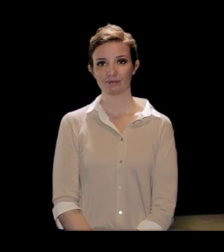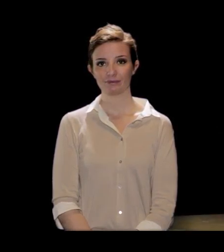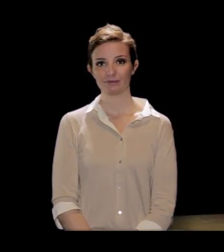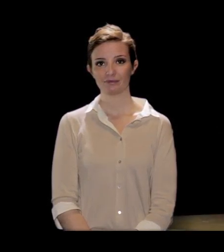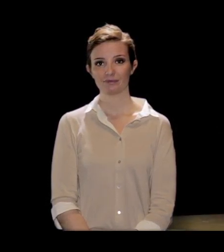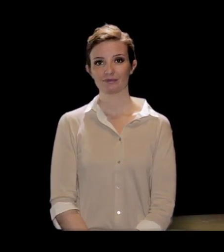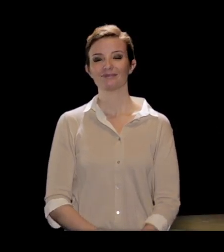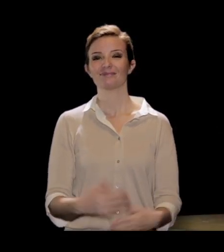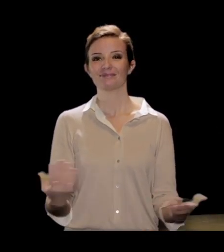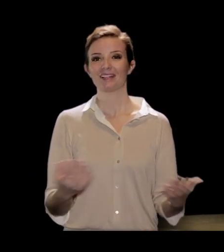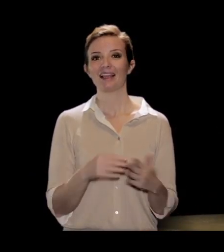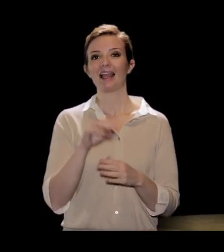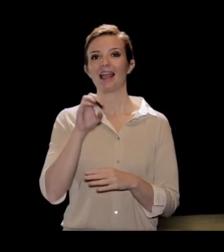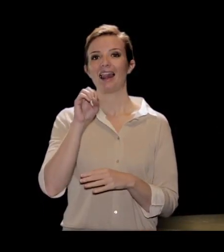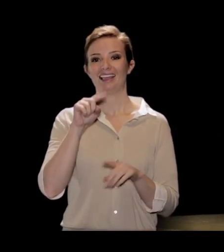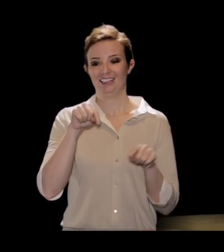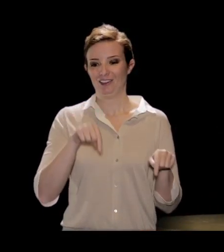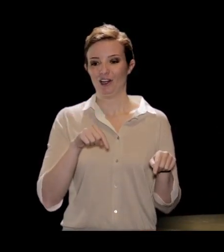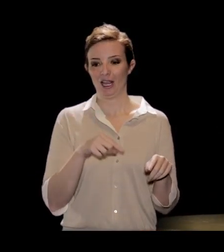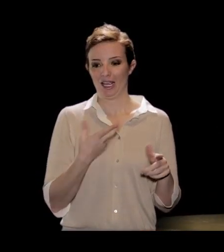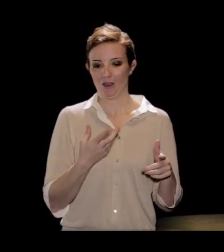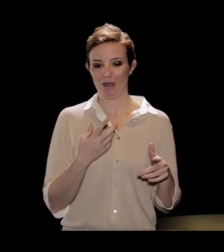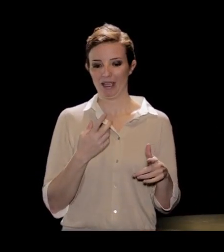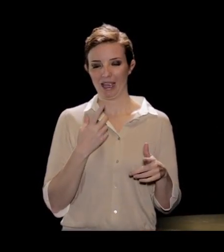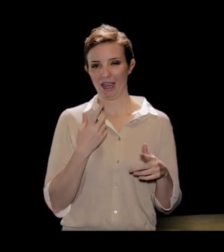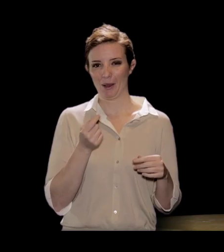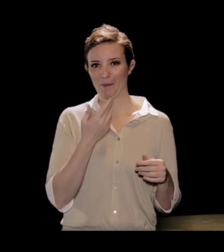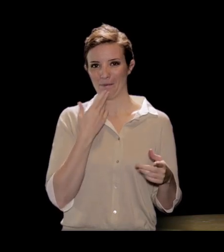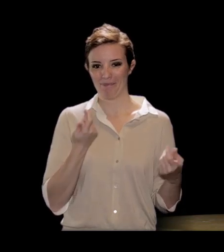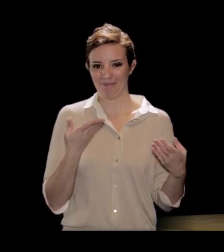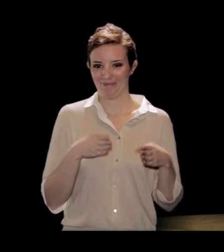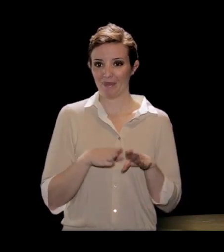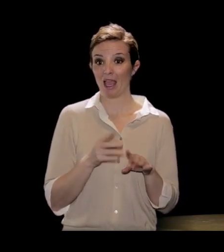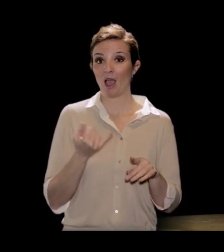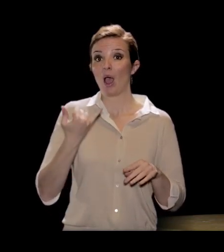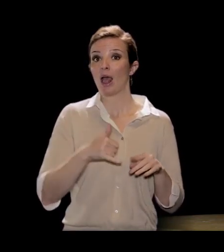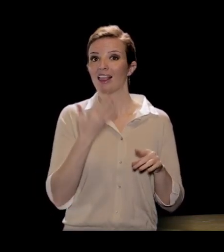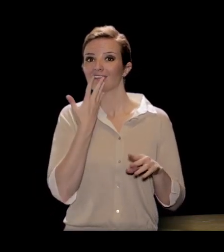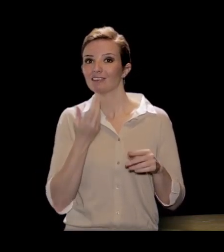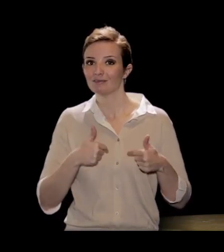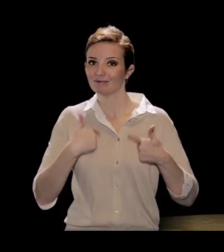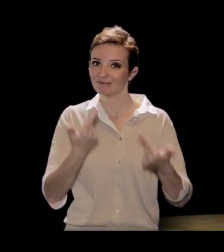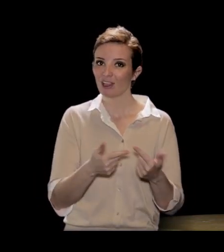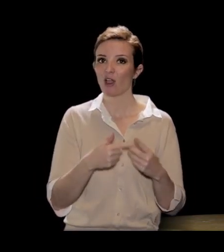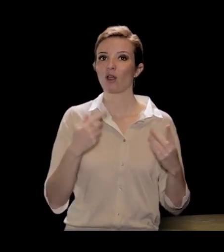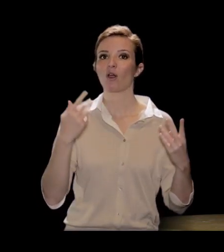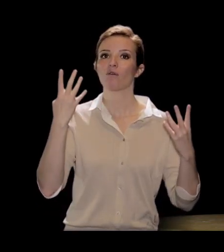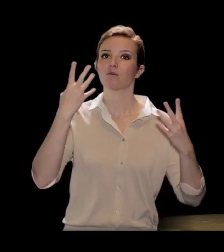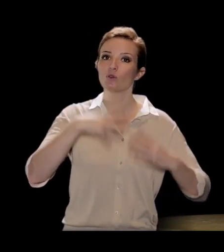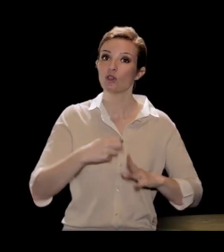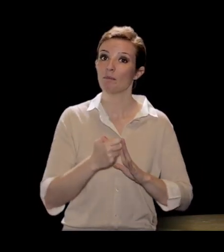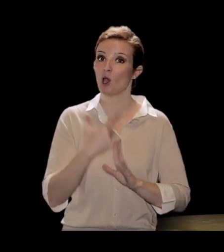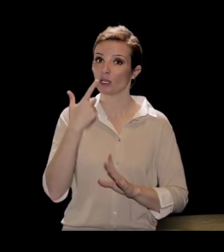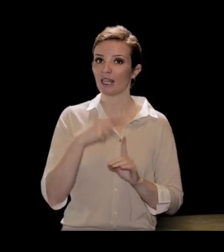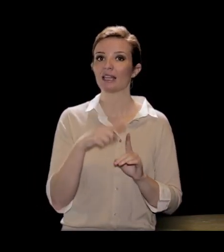Chiudiamo questa lezione con l'introduzione di alcune funzioni molto importanti che sono le funzioni